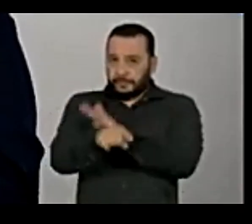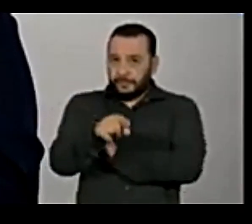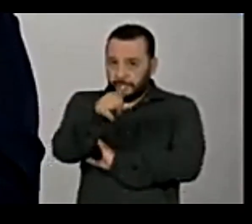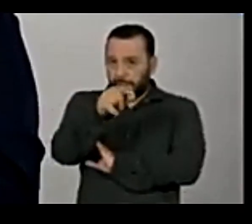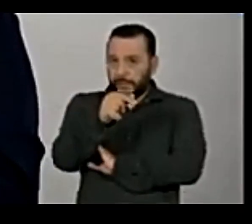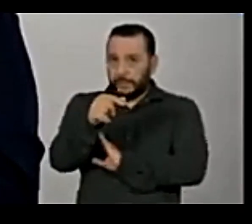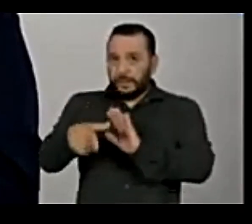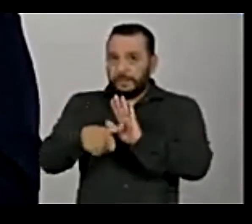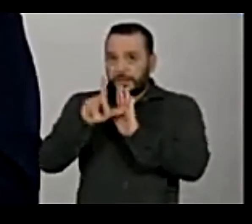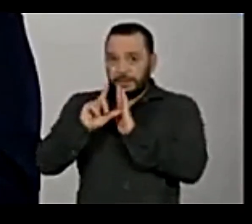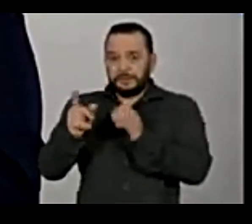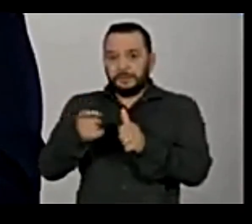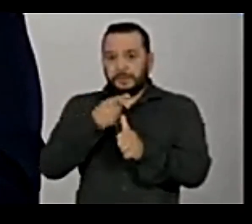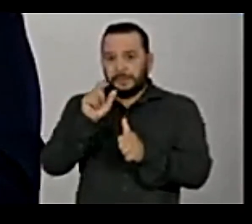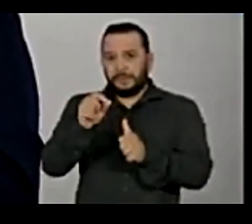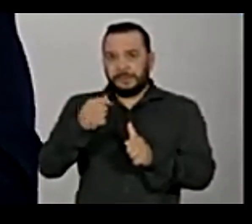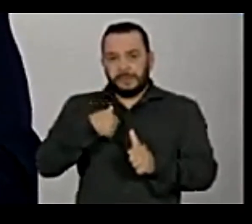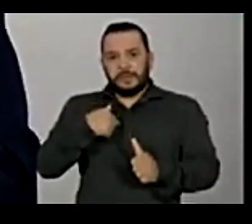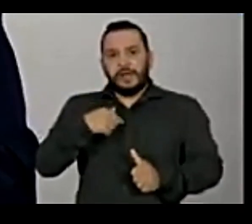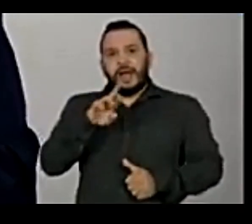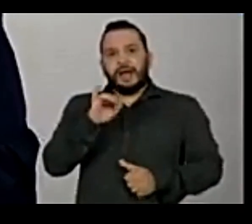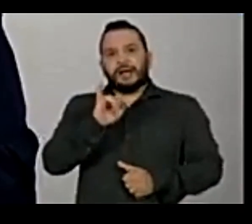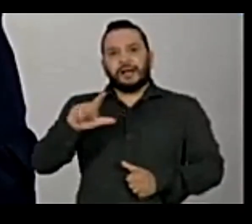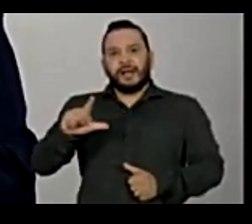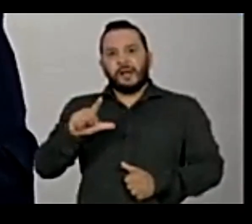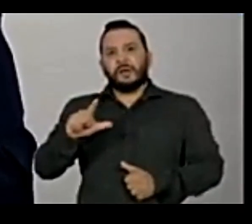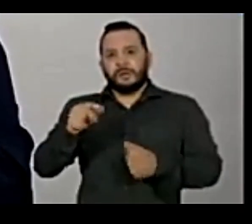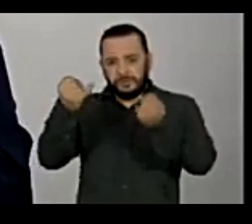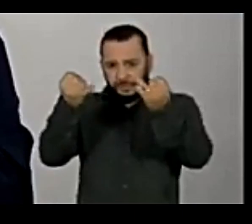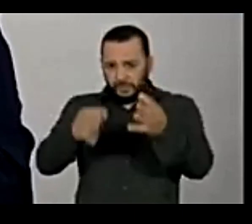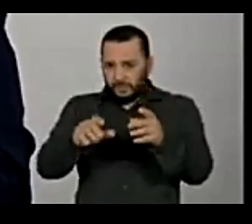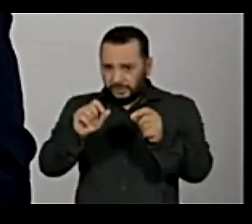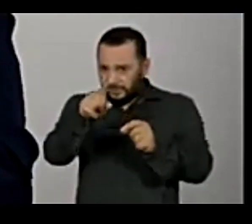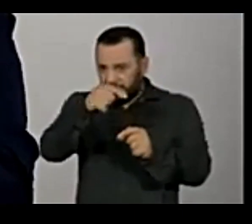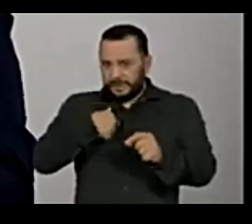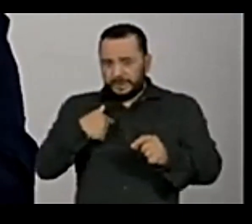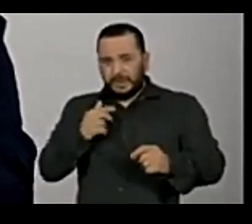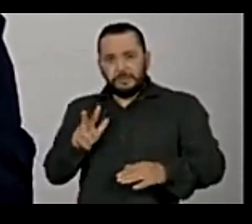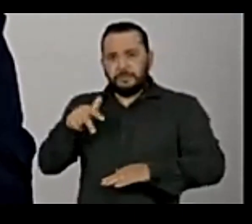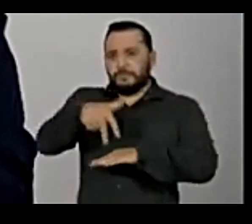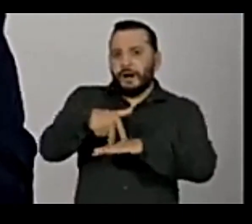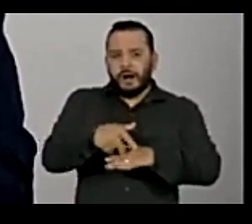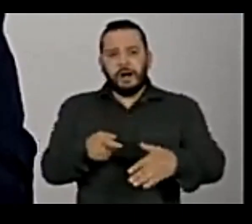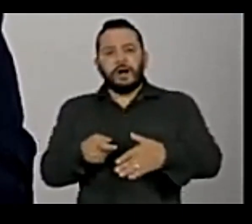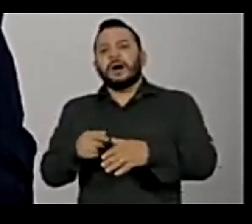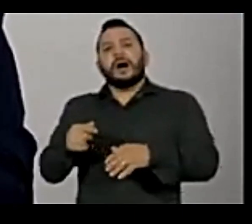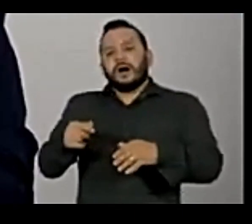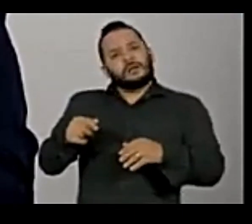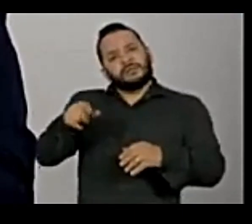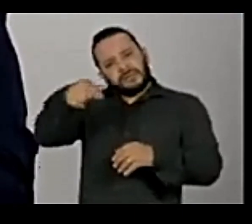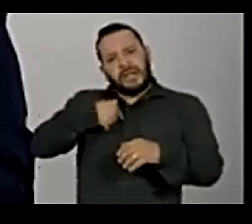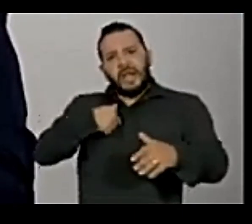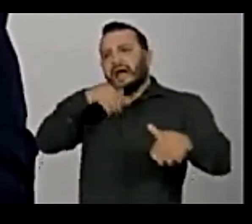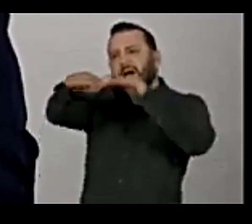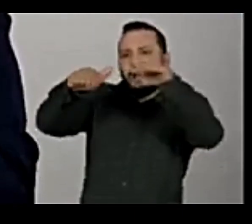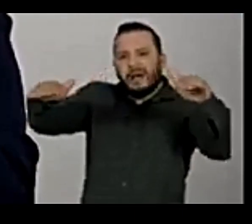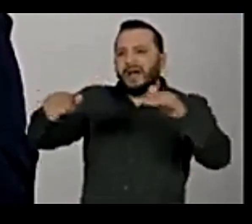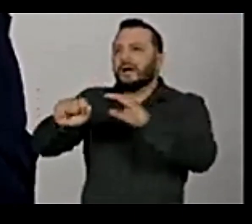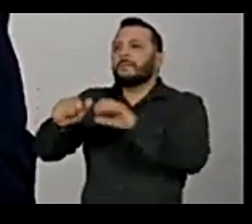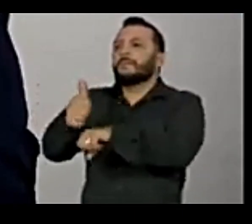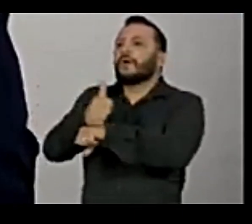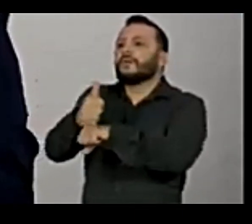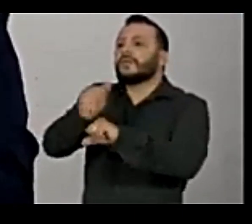você terminasse de responder uma coisa da Raquel, que é, depois desse seu posicionamento cobrando que os outros influenciadores digitais